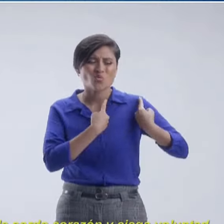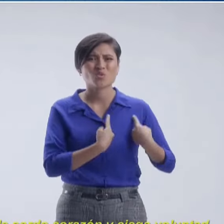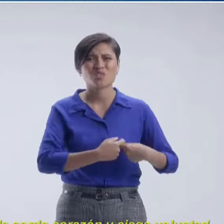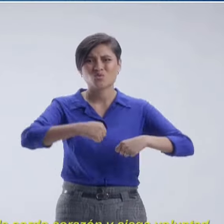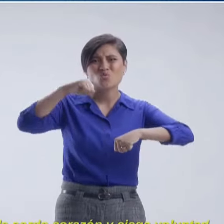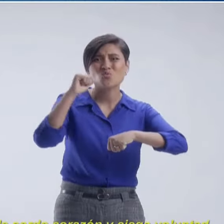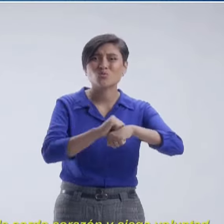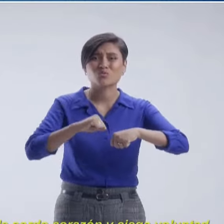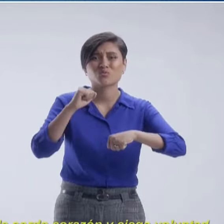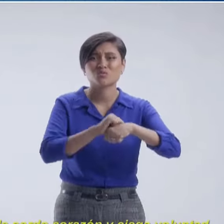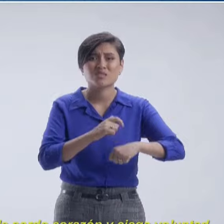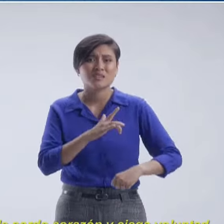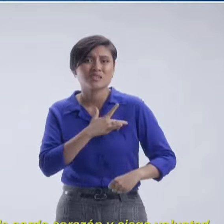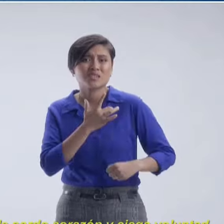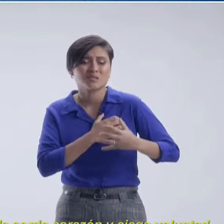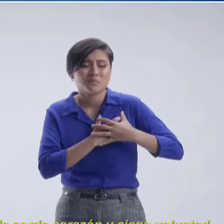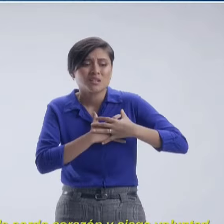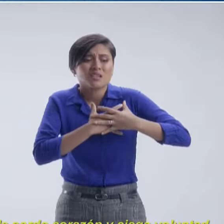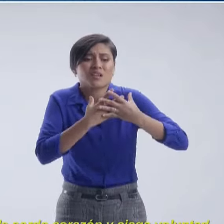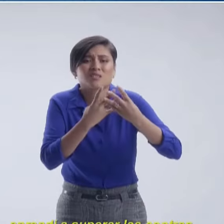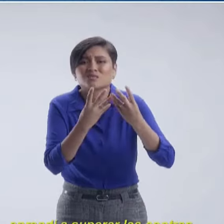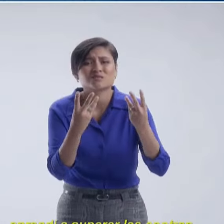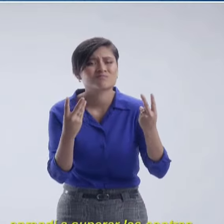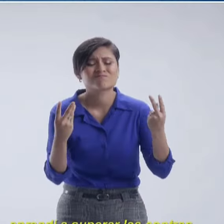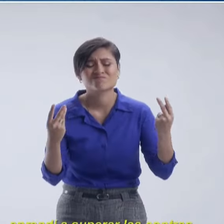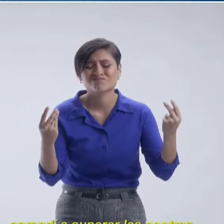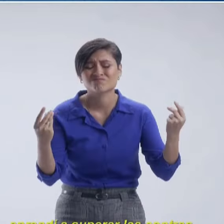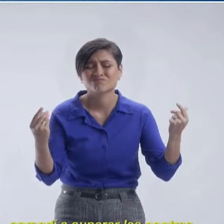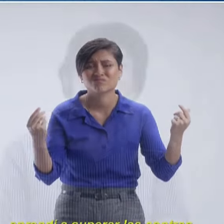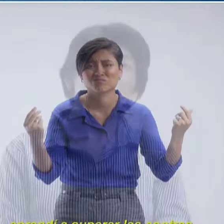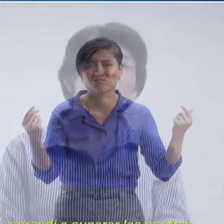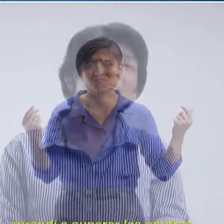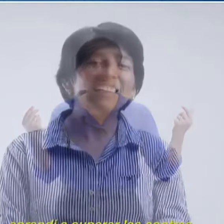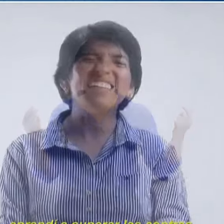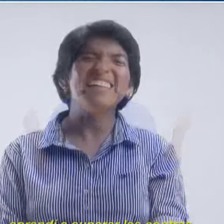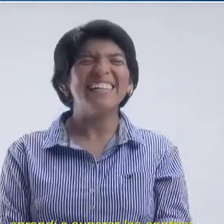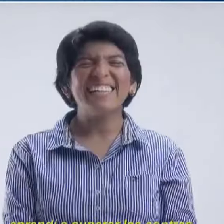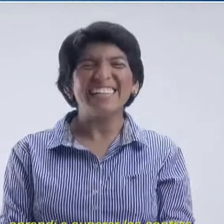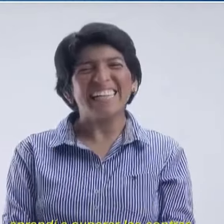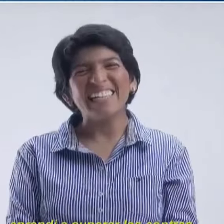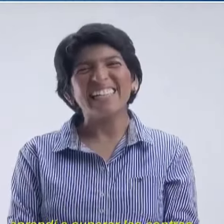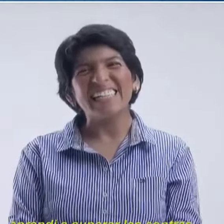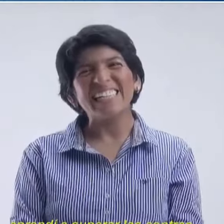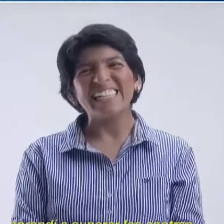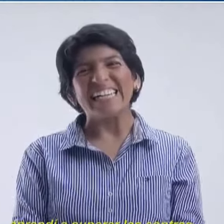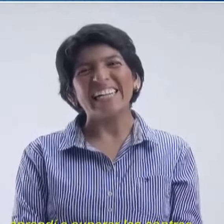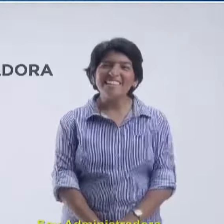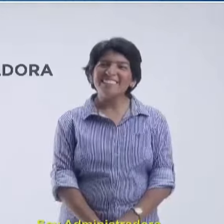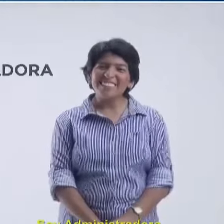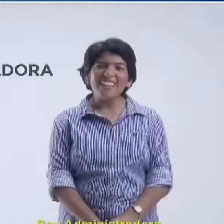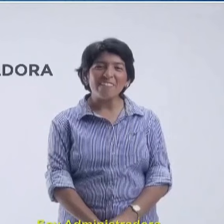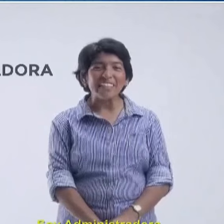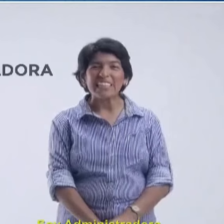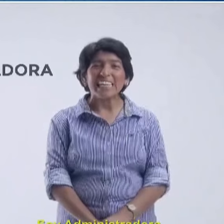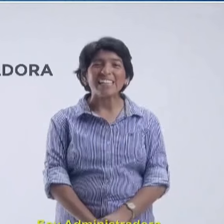contarte, Rosa María, que mientras estamos conversando, en la señal de Nativa Televisión se está viendo el video y la participación de todas las mujeres que han